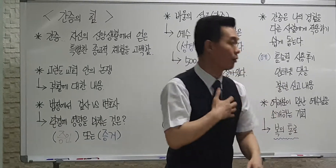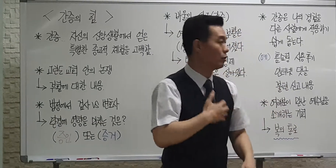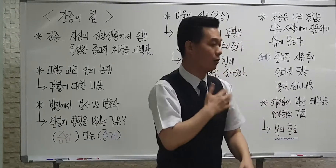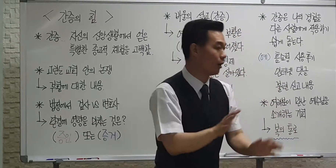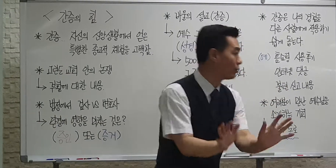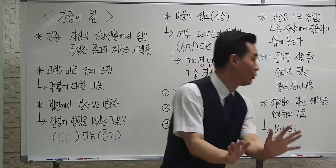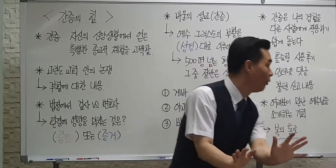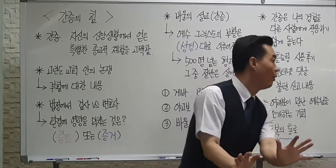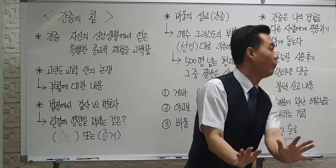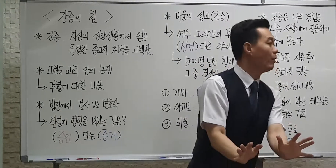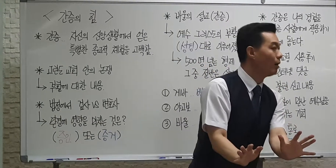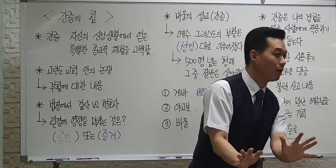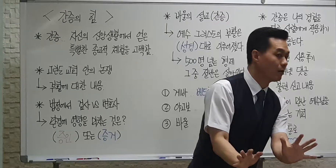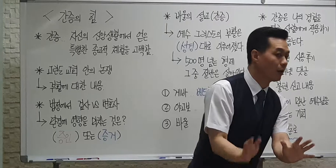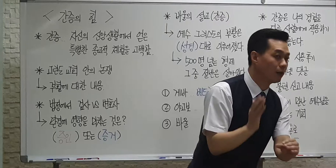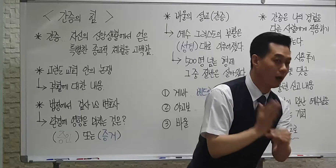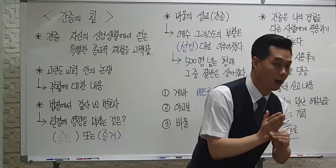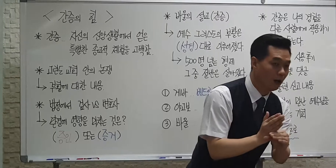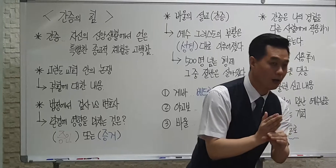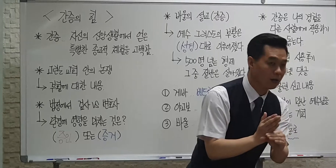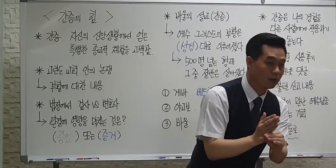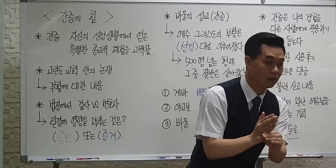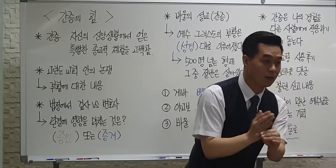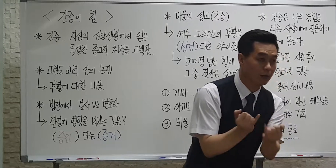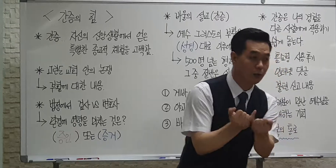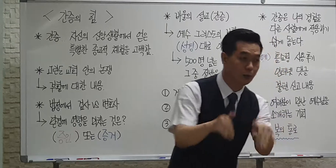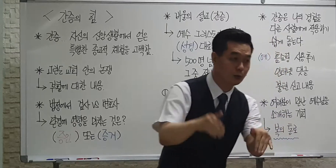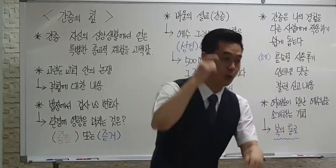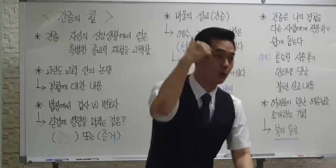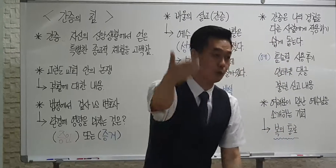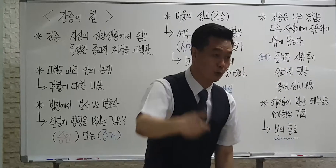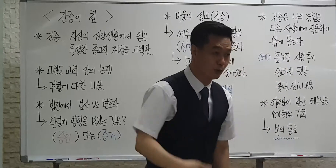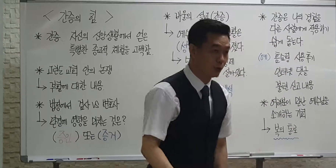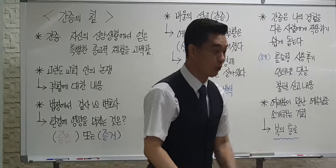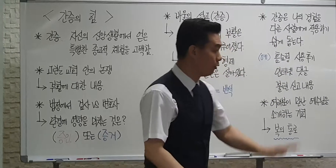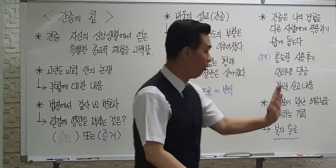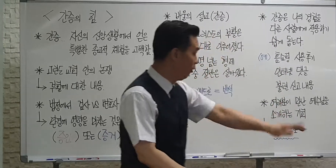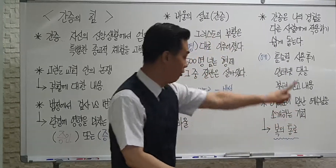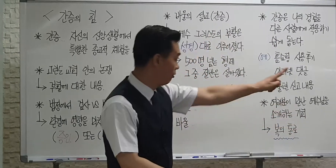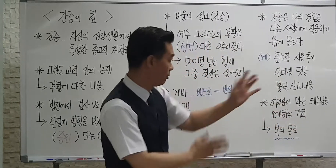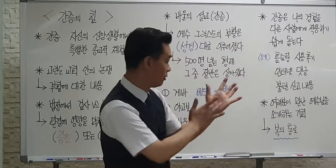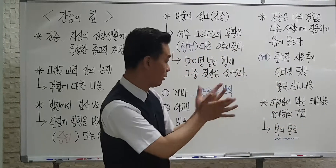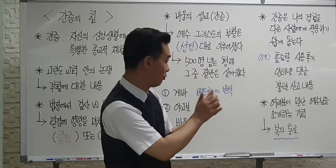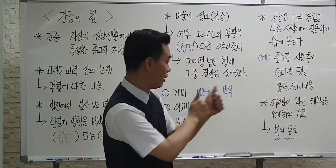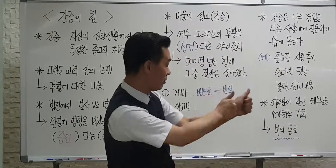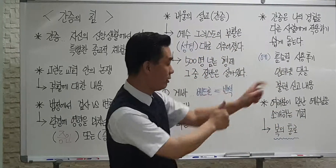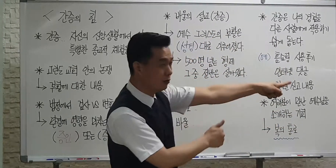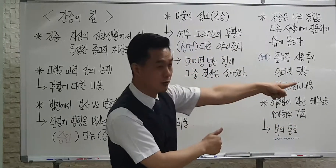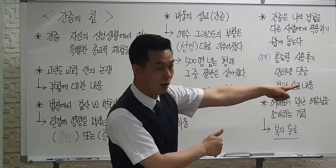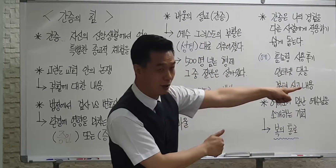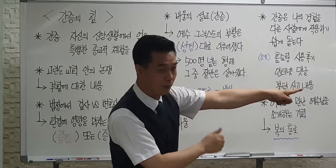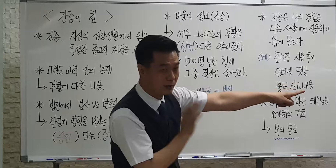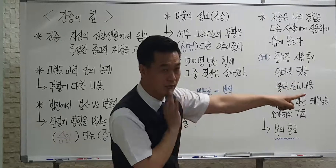걱정이 돼가지고 이렇게 있다가 요정이 와서 물어보죠. 예수 따라다니던 자?